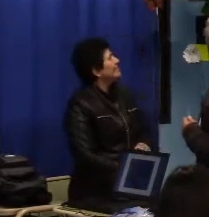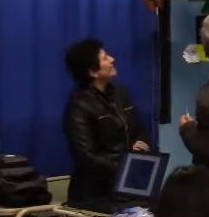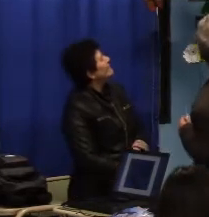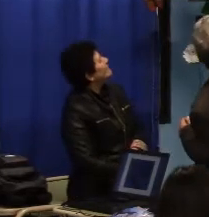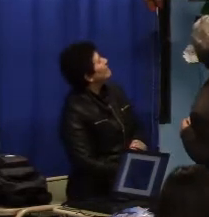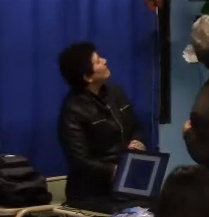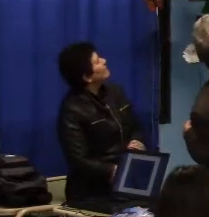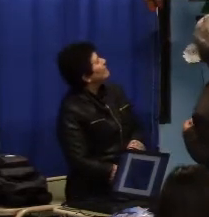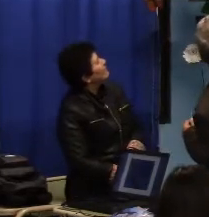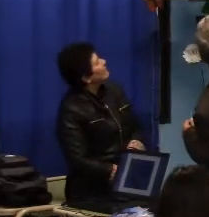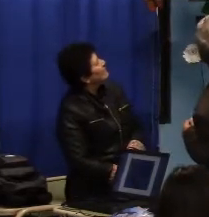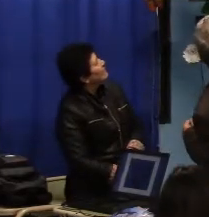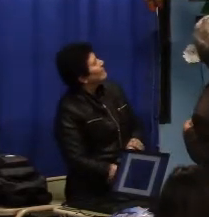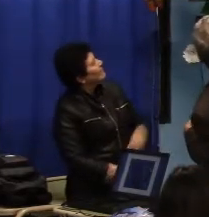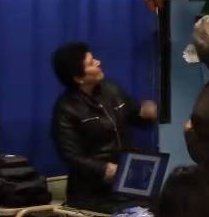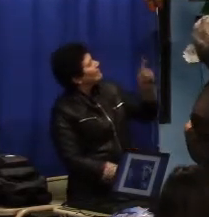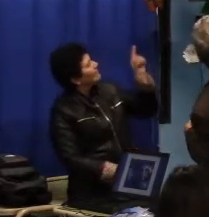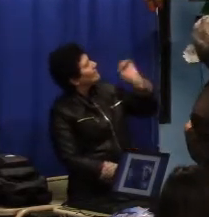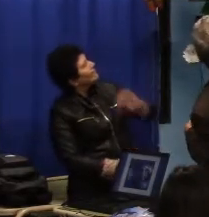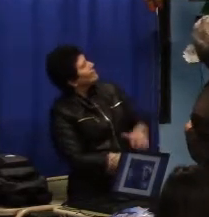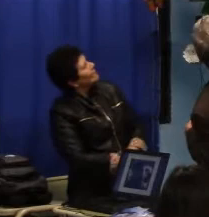Ok, miren,